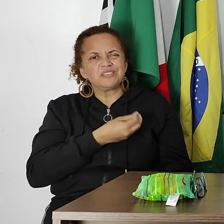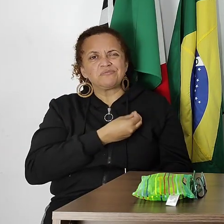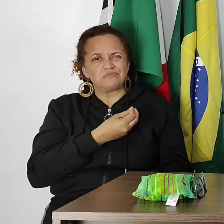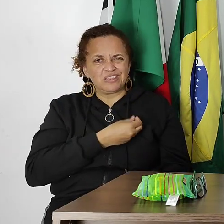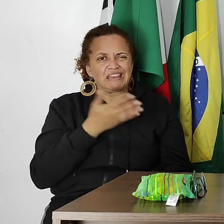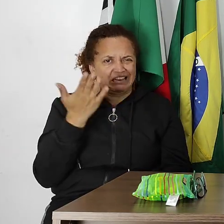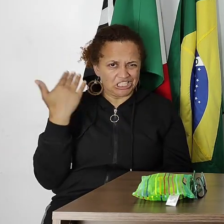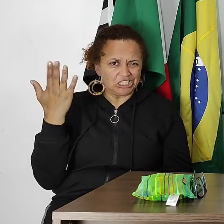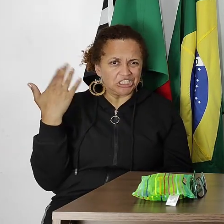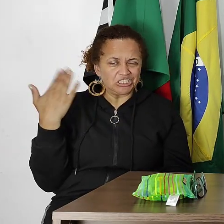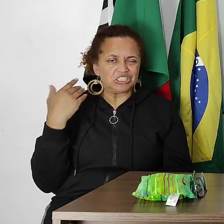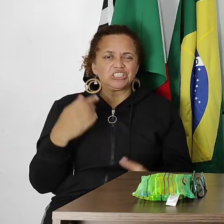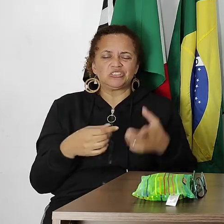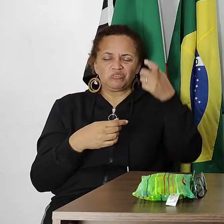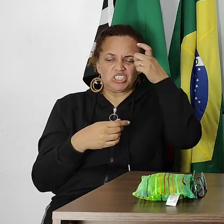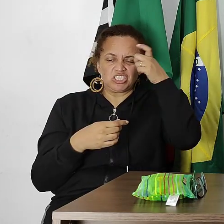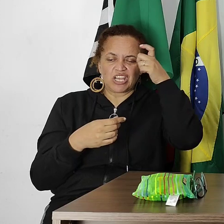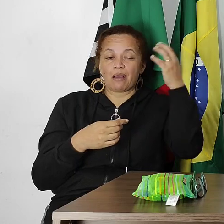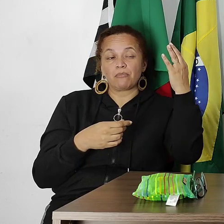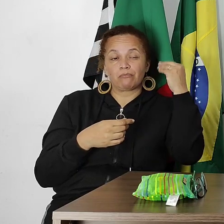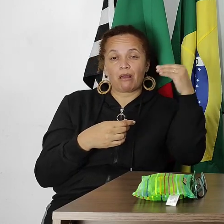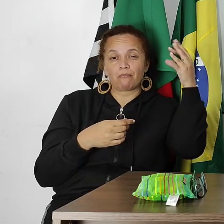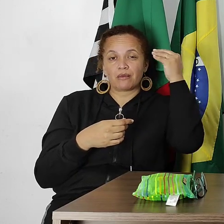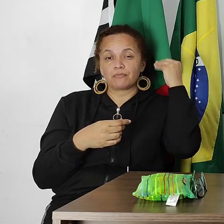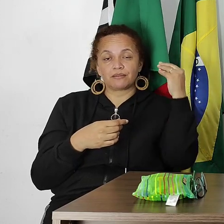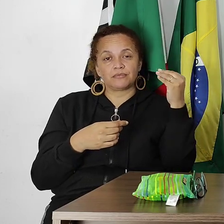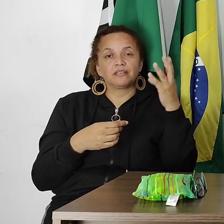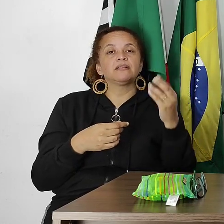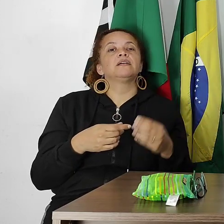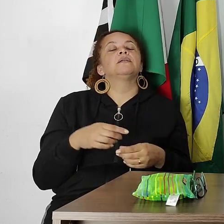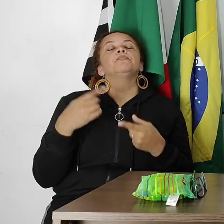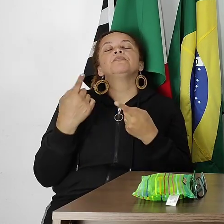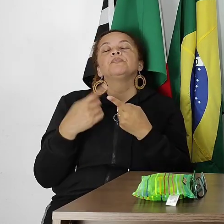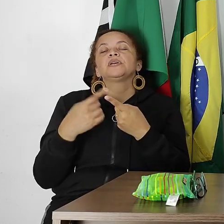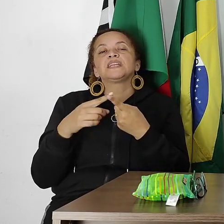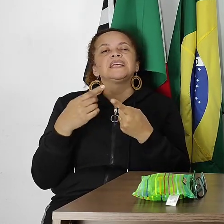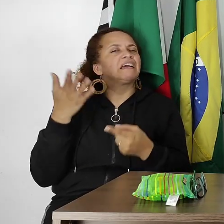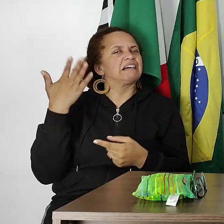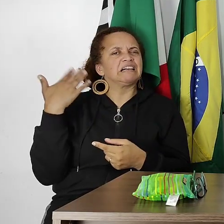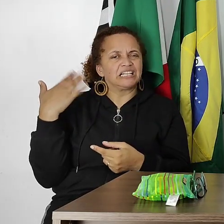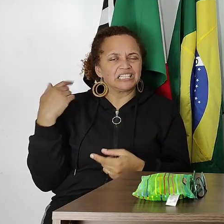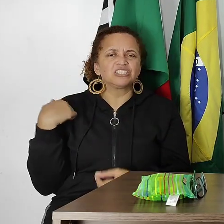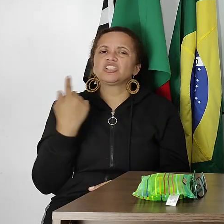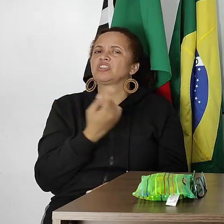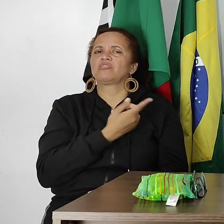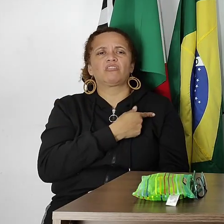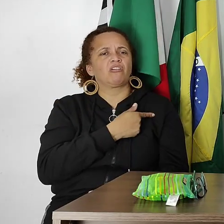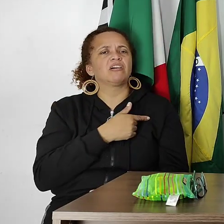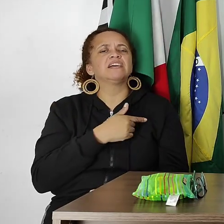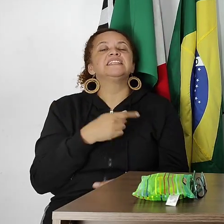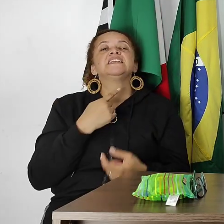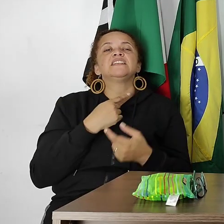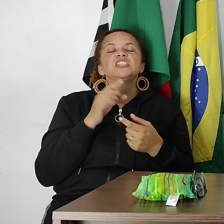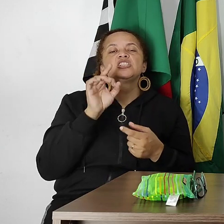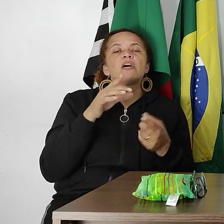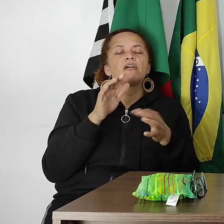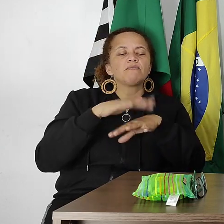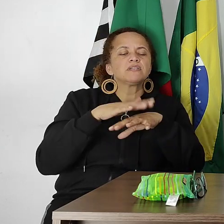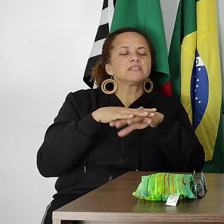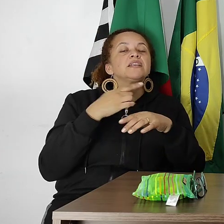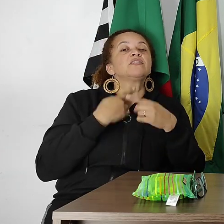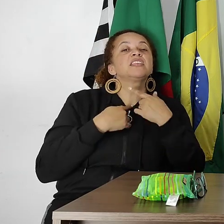opera nos filhos da desobediência, entre os quais todos nós antes andávamos nos desejos da nossa carne, fazendo